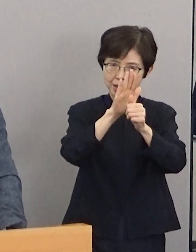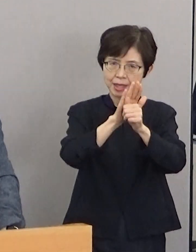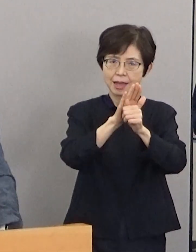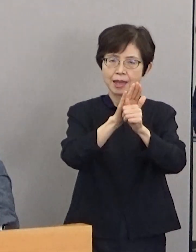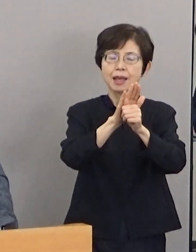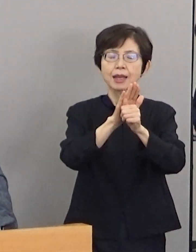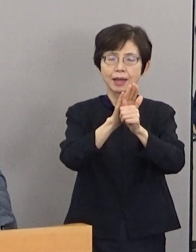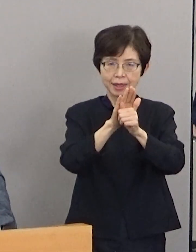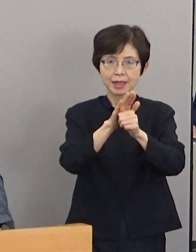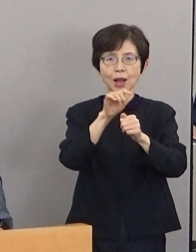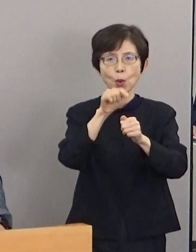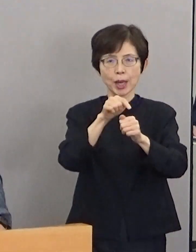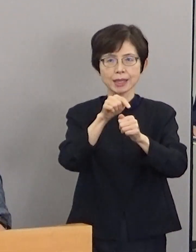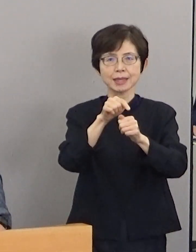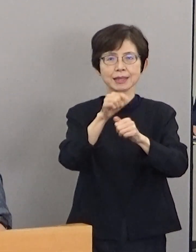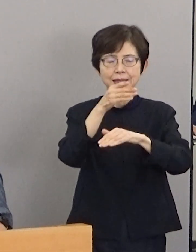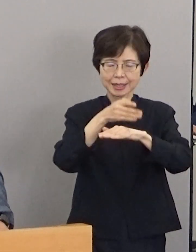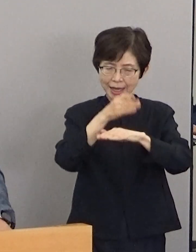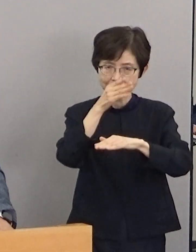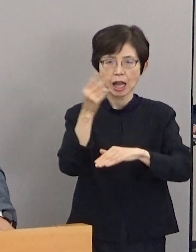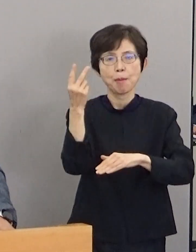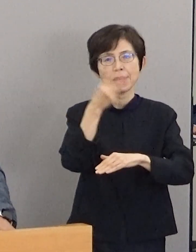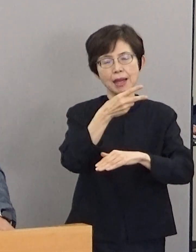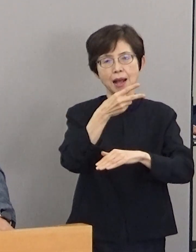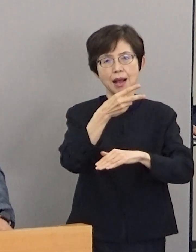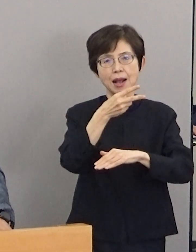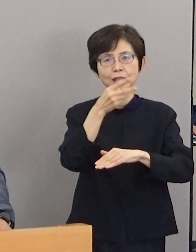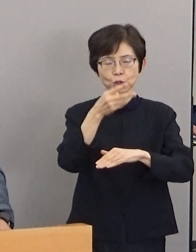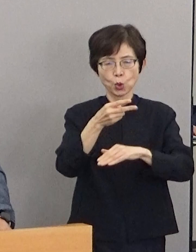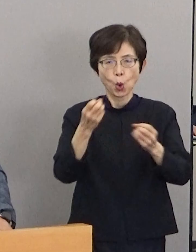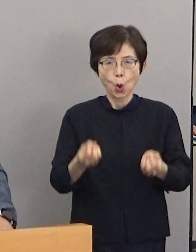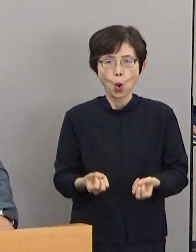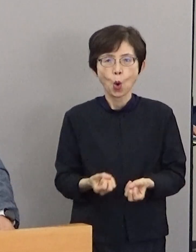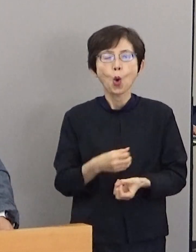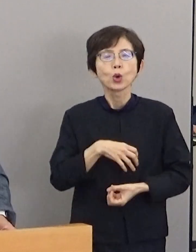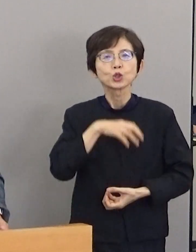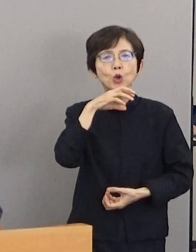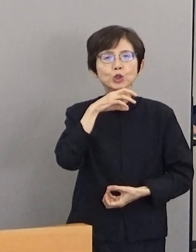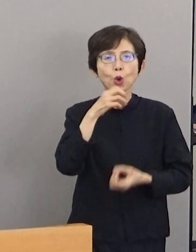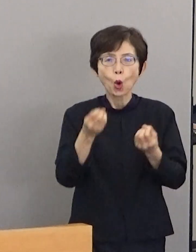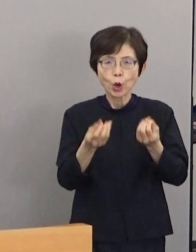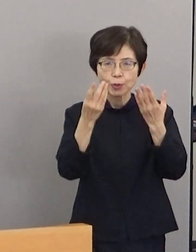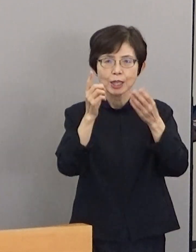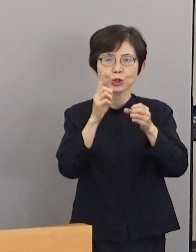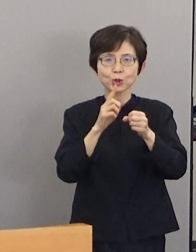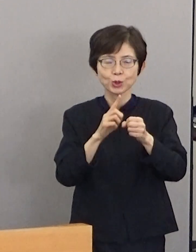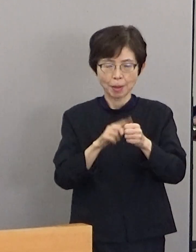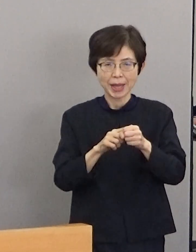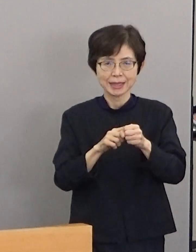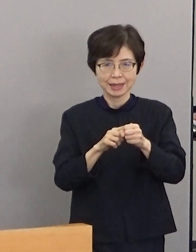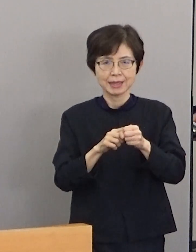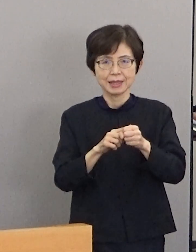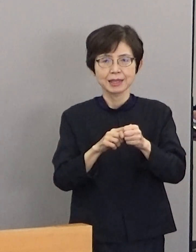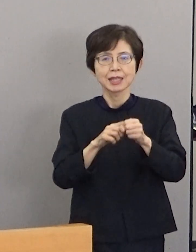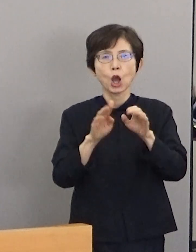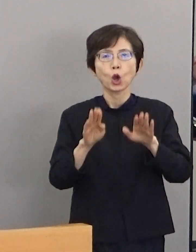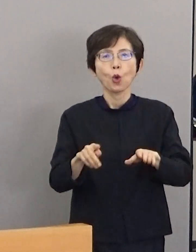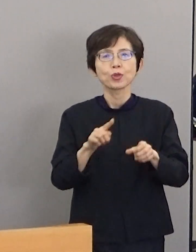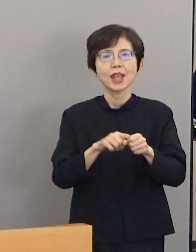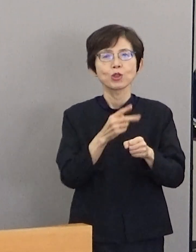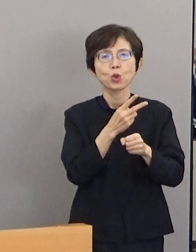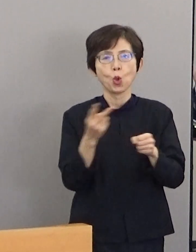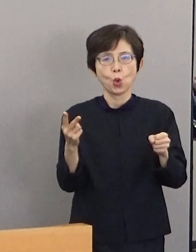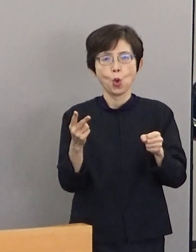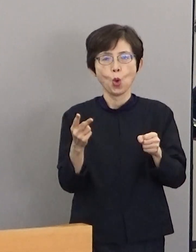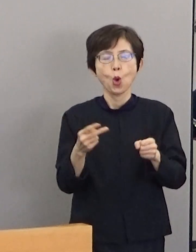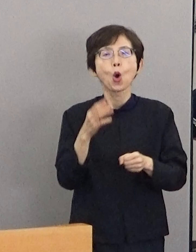たことに感謝をするとともにですね、その長寿を祝うために今年度中に満100歳を迎えられる